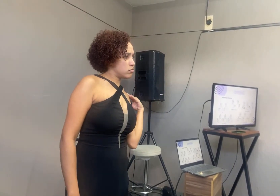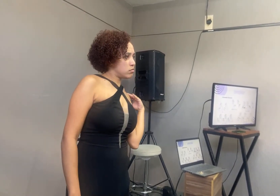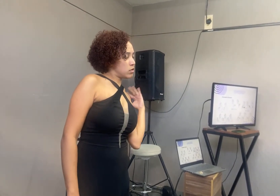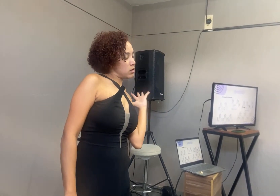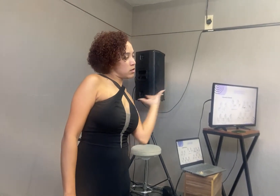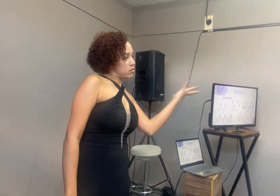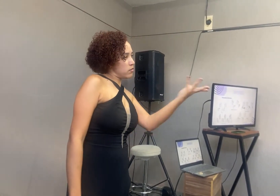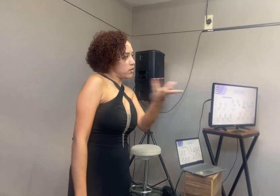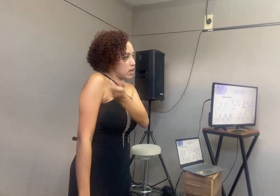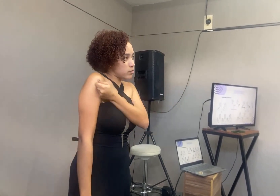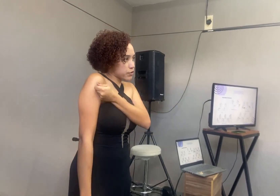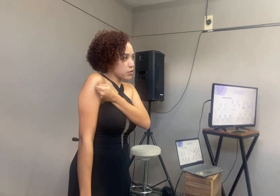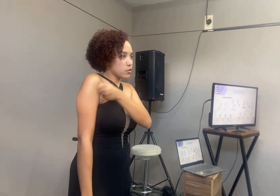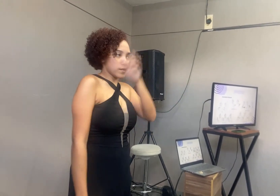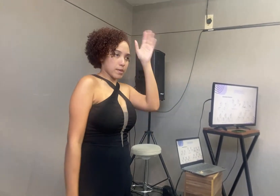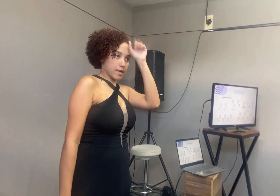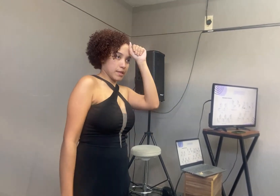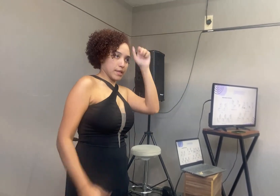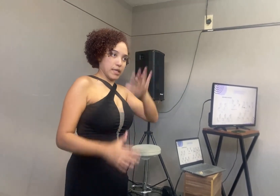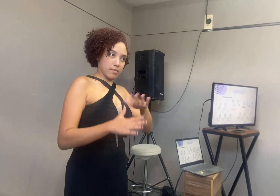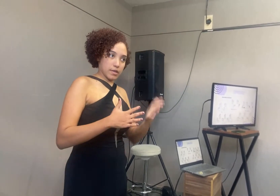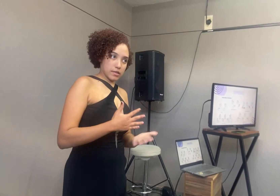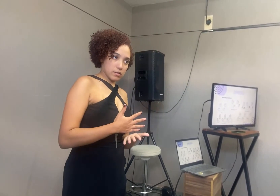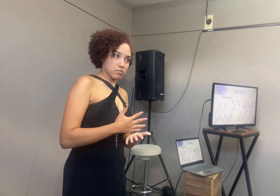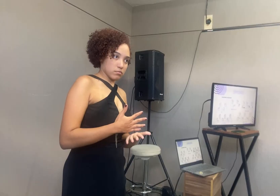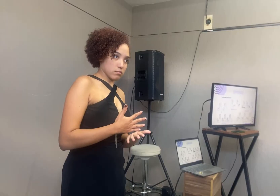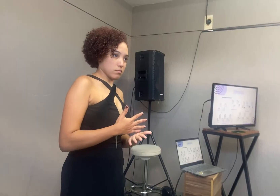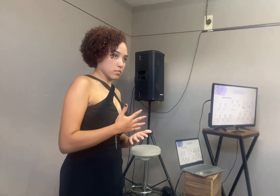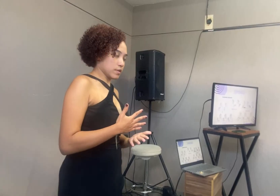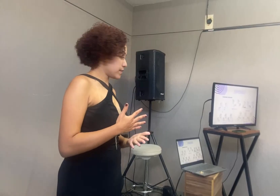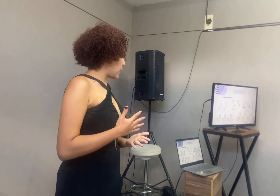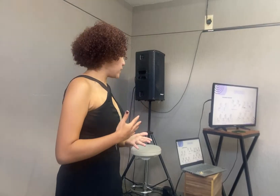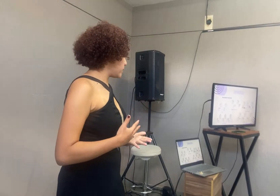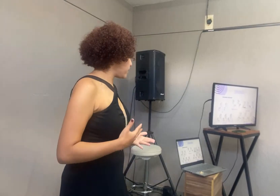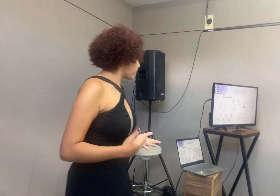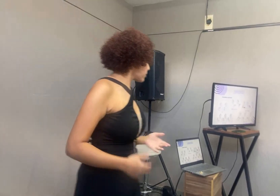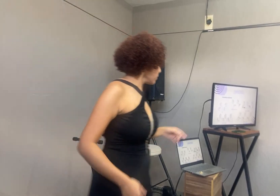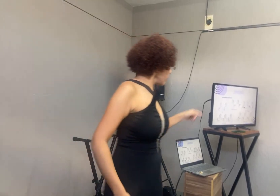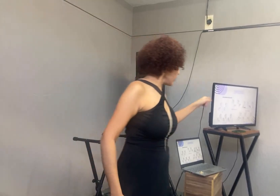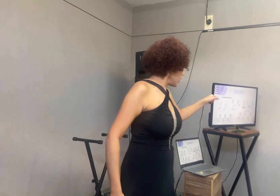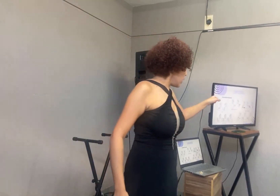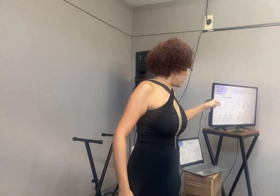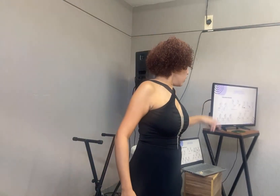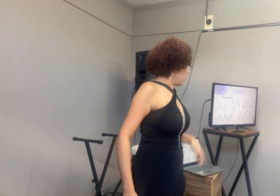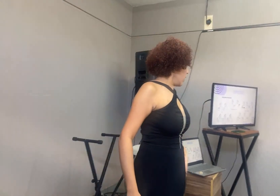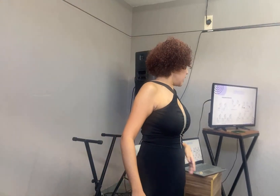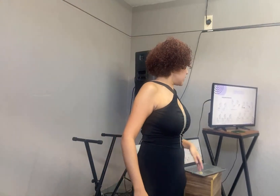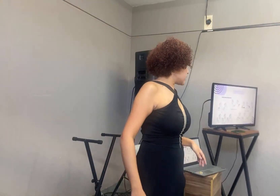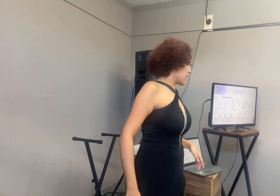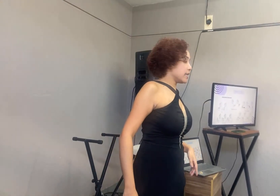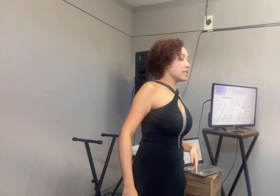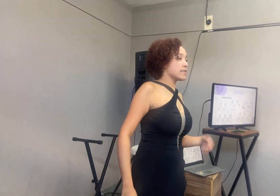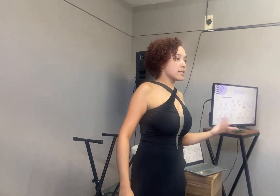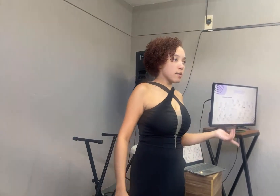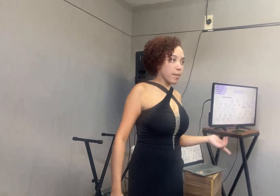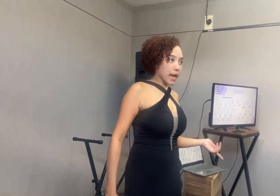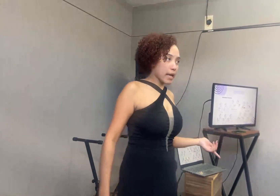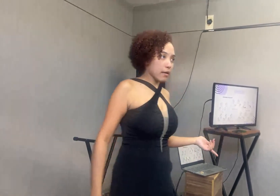Ou vamos todos aprender livres? Certo? O eles, elas também